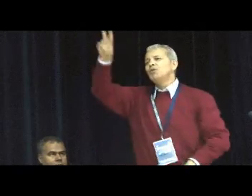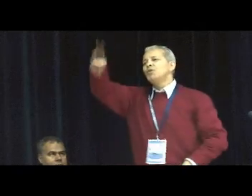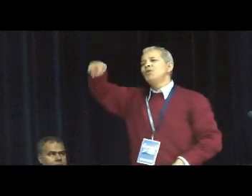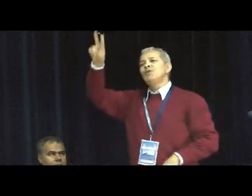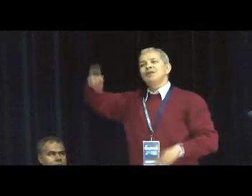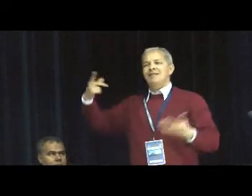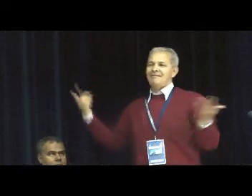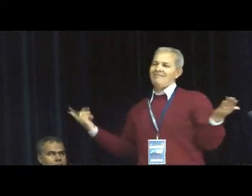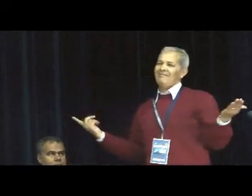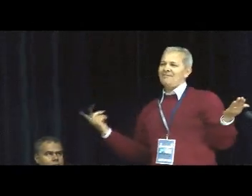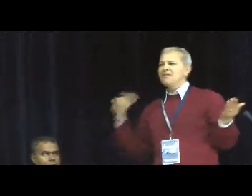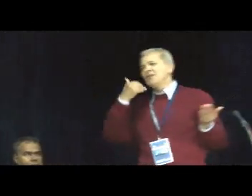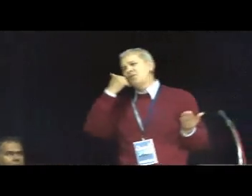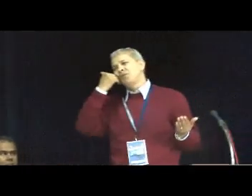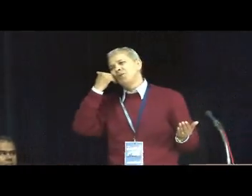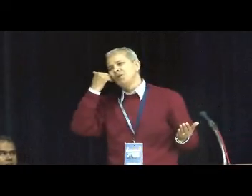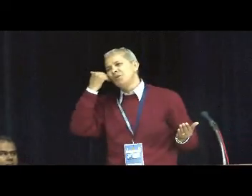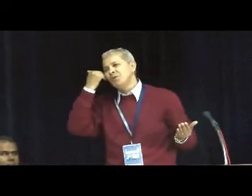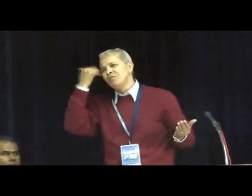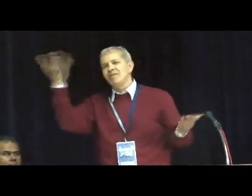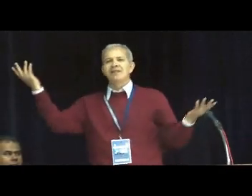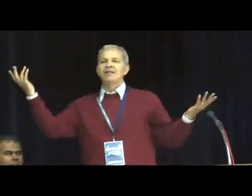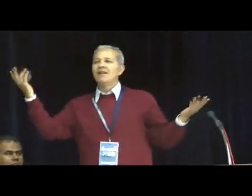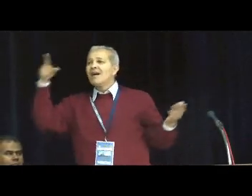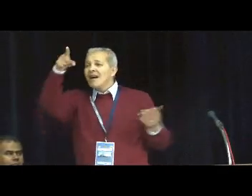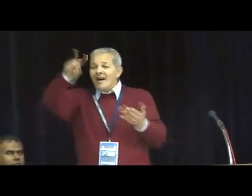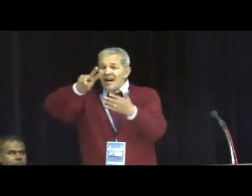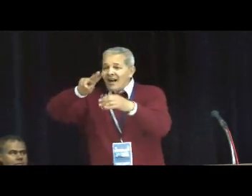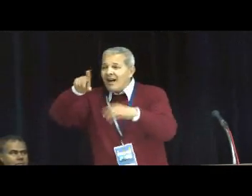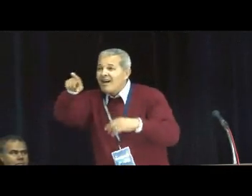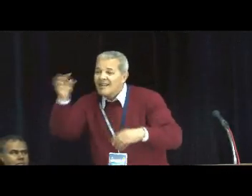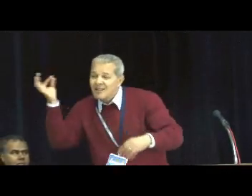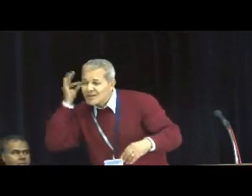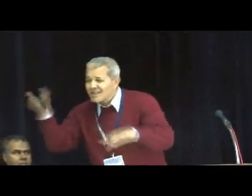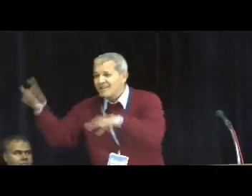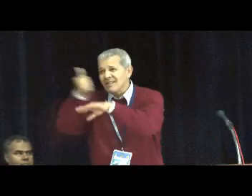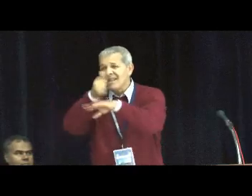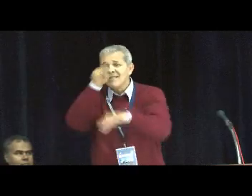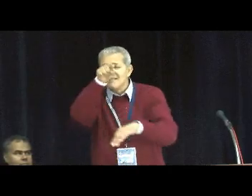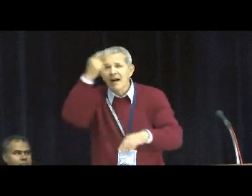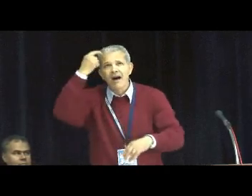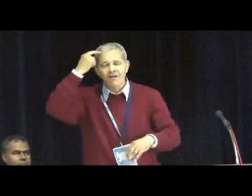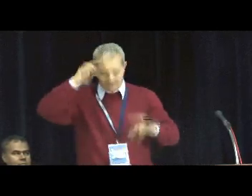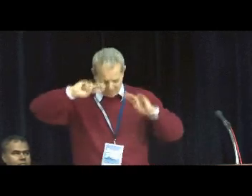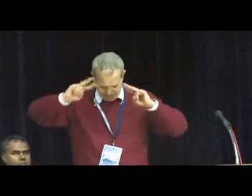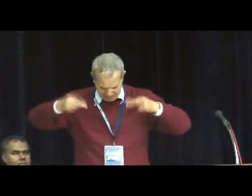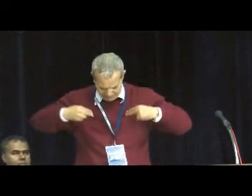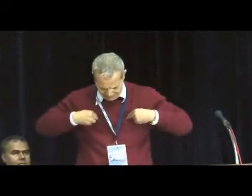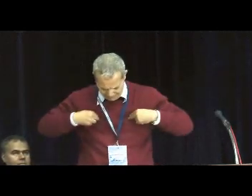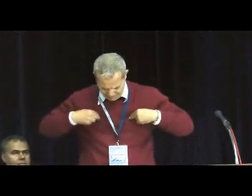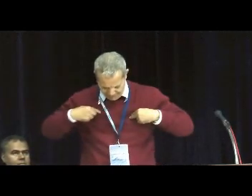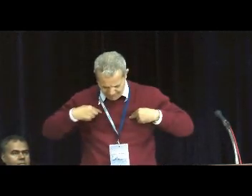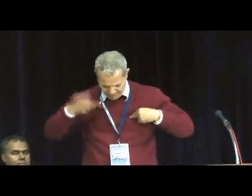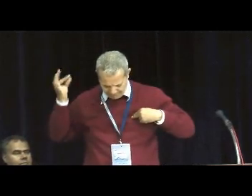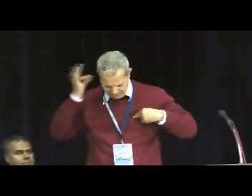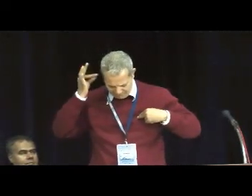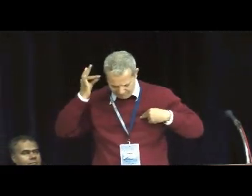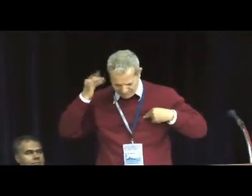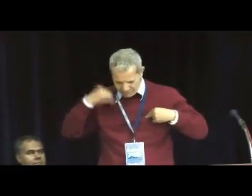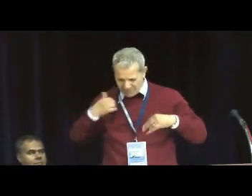يكون اتحاد اللي يفترض أنه يمثل أشخاص الصوم يكونوا في الرئاسة ديالو في مواقع الحساسة ديالو أشخاص سامعين، لأنهم